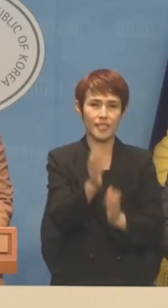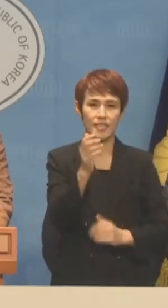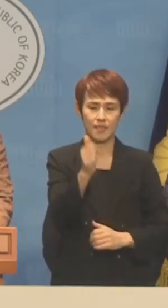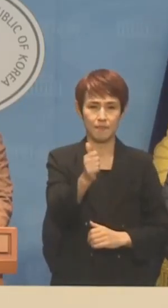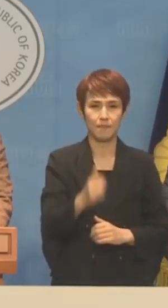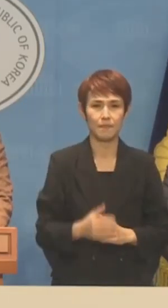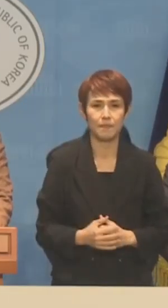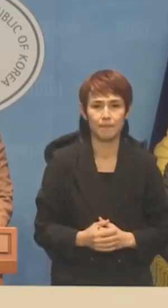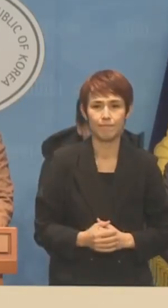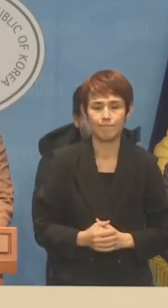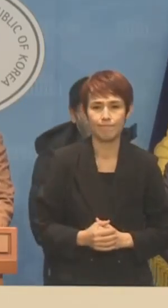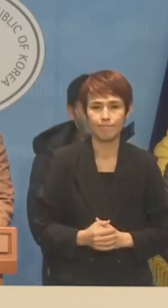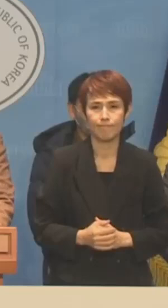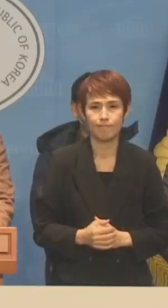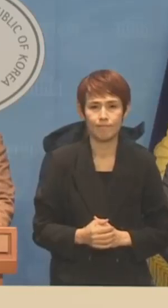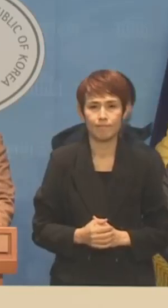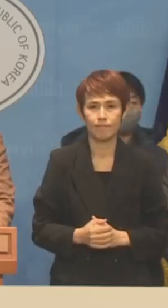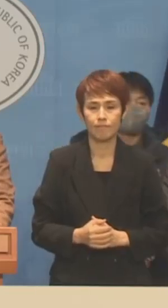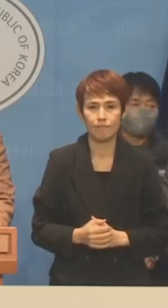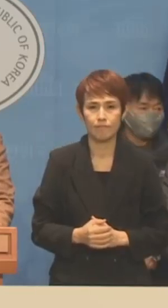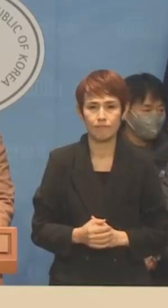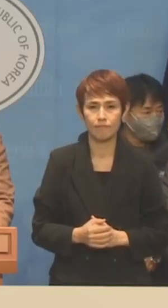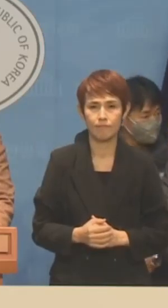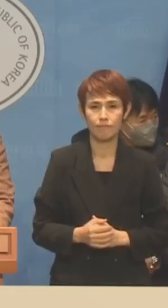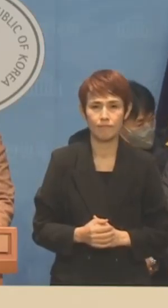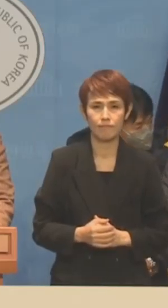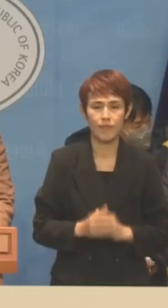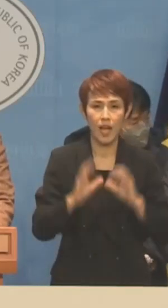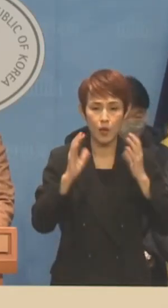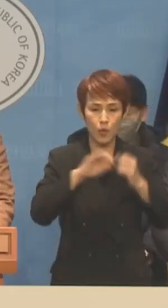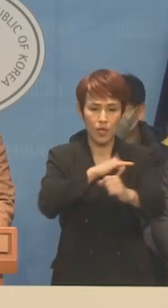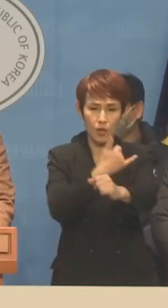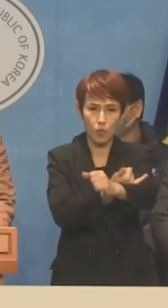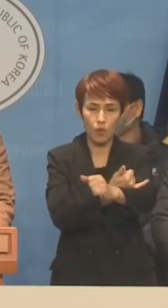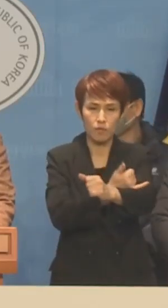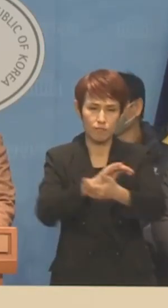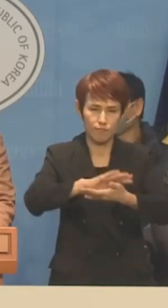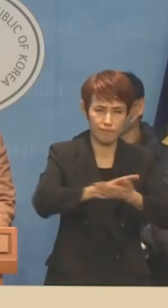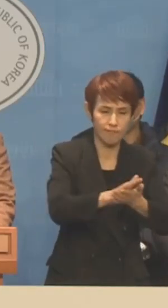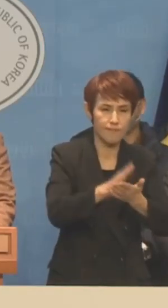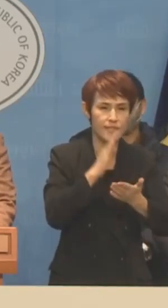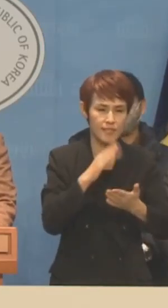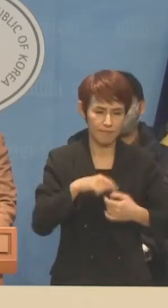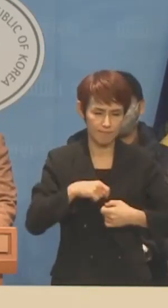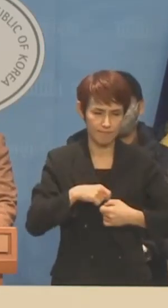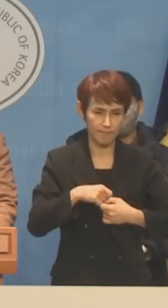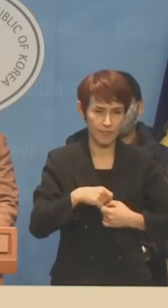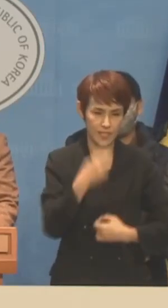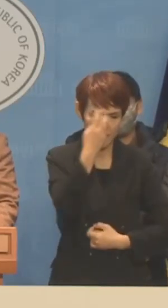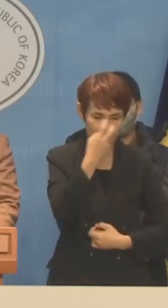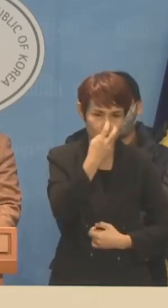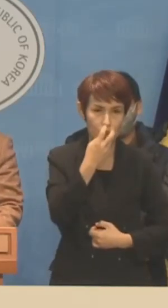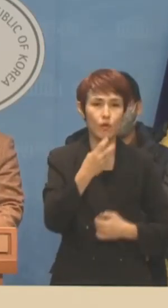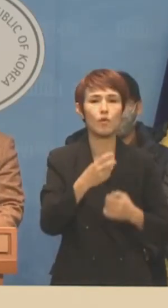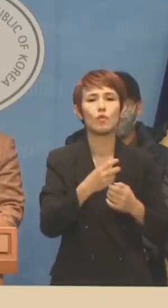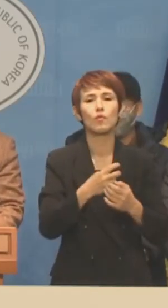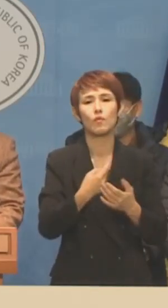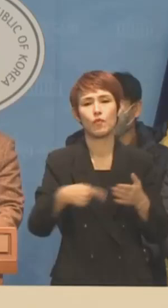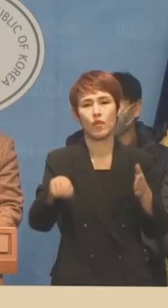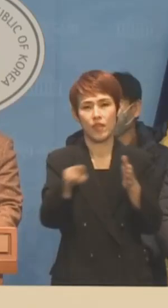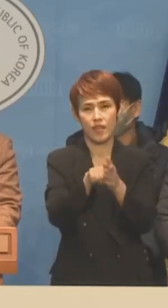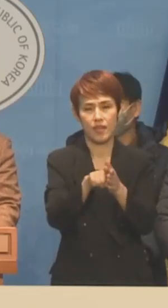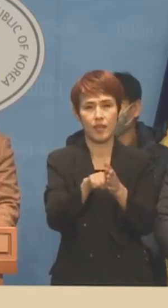오셨습니다. 성감학원 아동인권유린 진실규명위원회 한일영 회장님 오셨습니다.